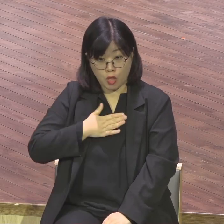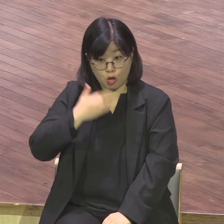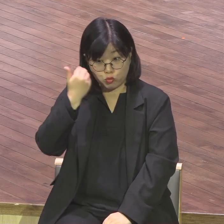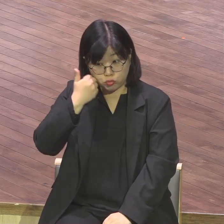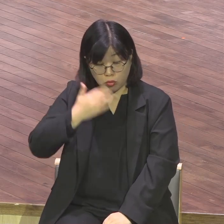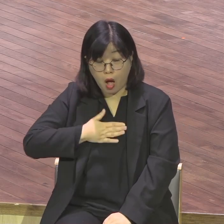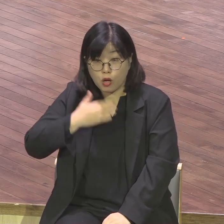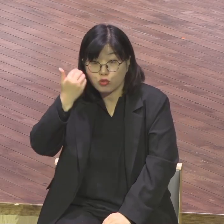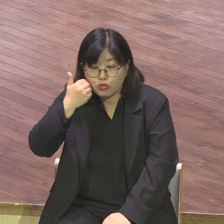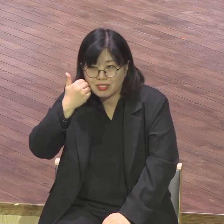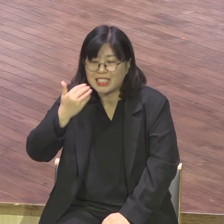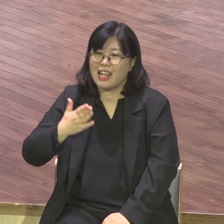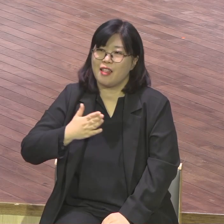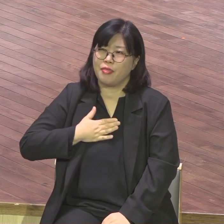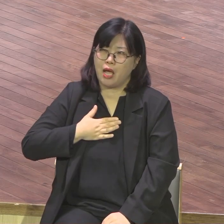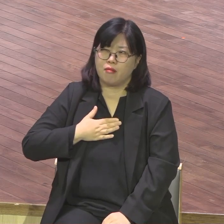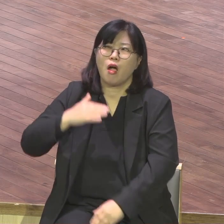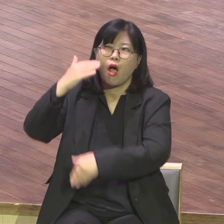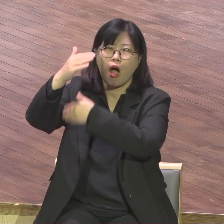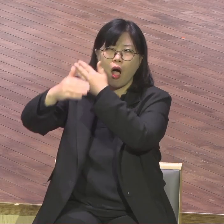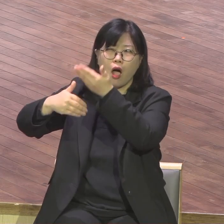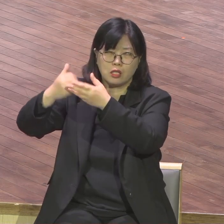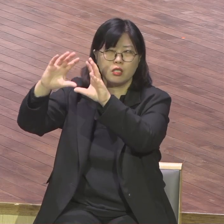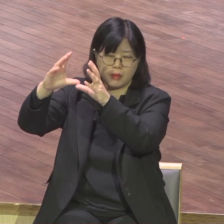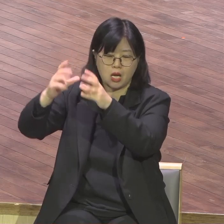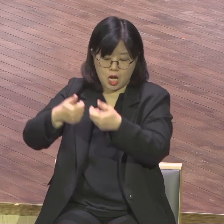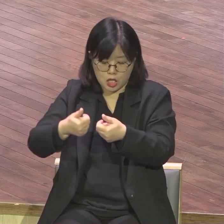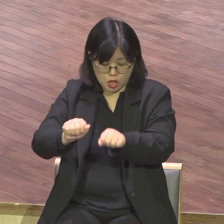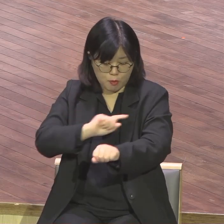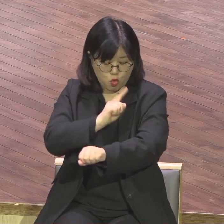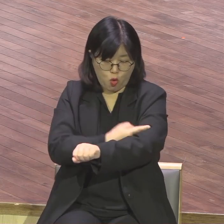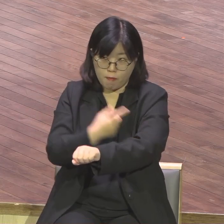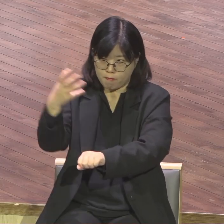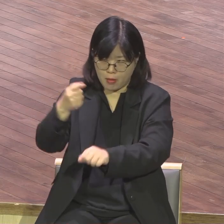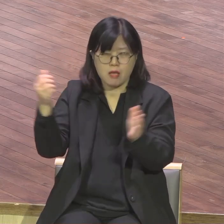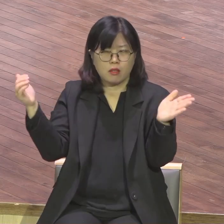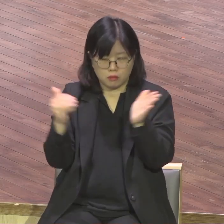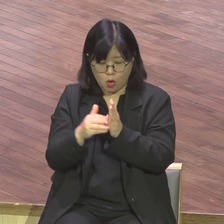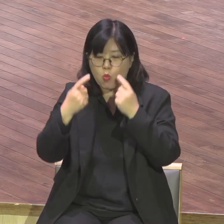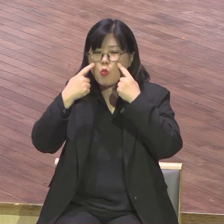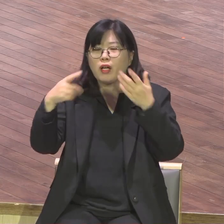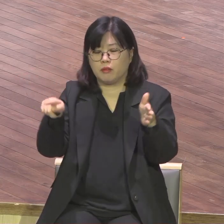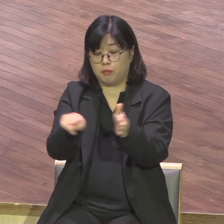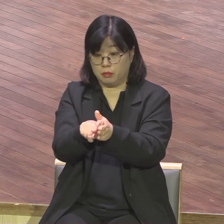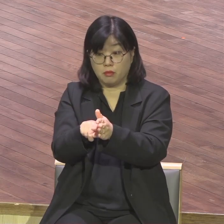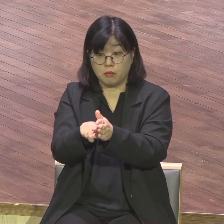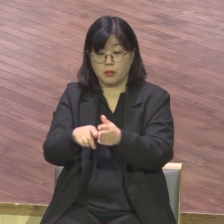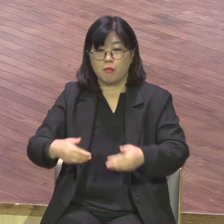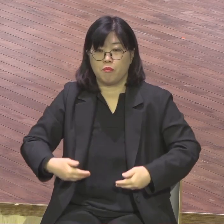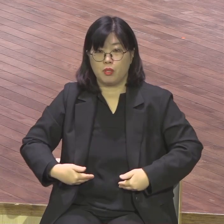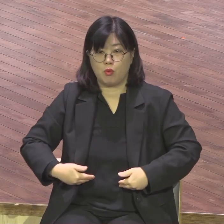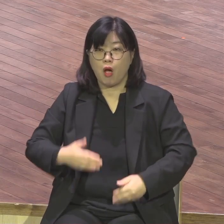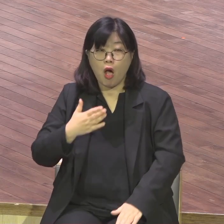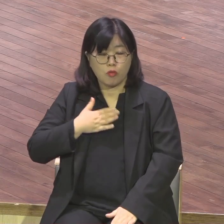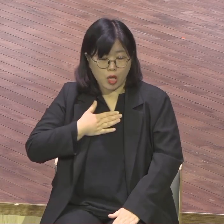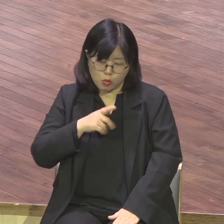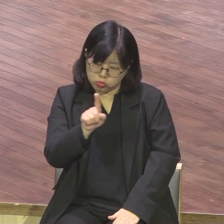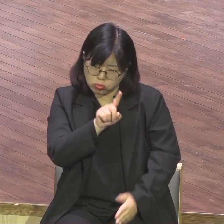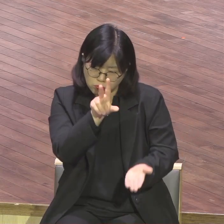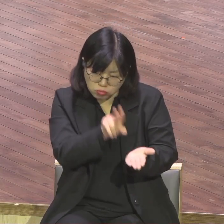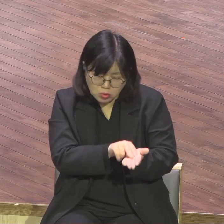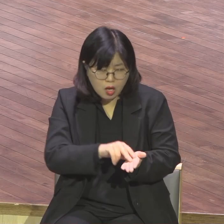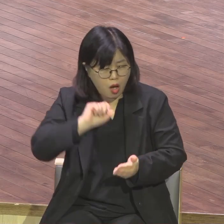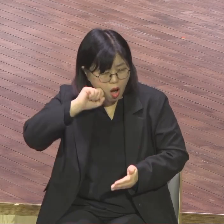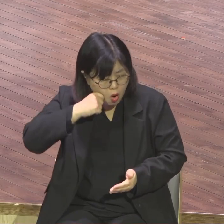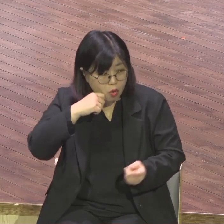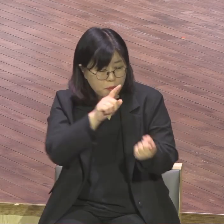하는 절대 배경을 놓치지 말라. 아멘. 어떤 상황 속에서도 이 배경을 놓쳐서는 안